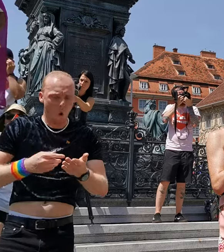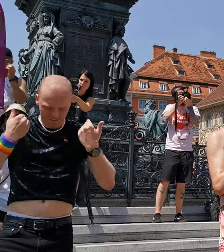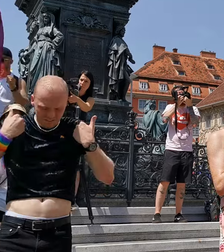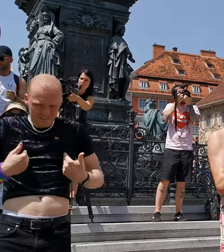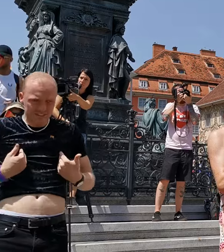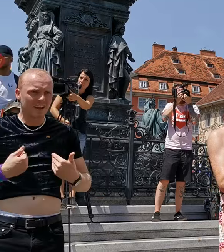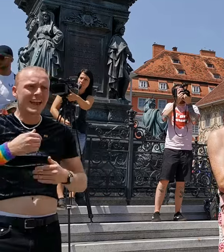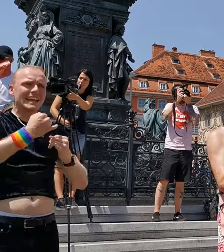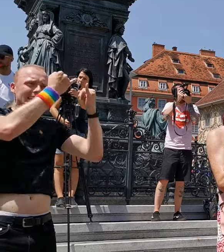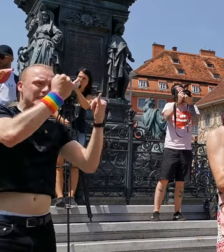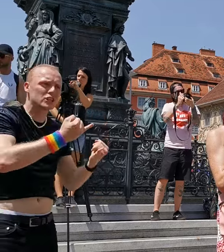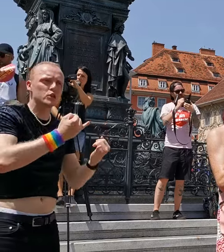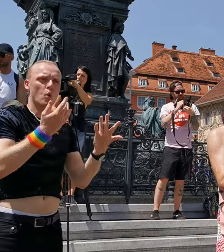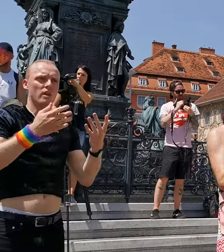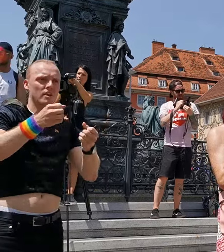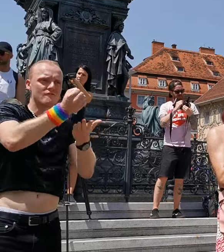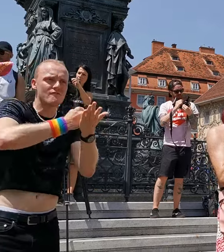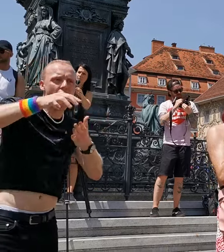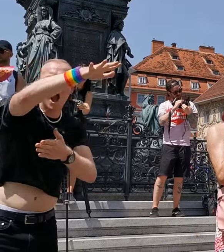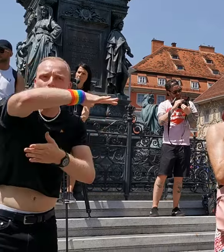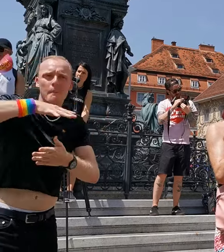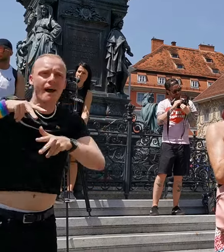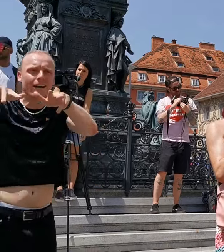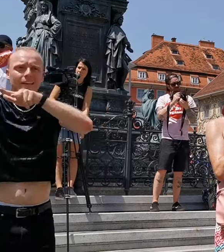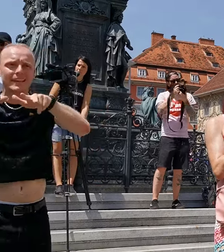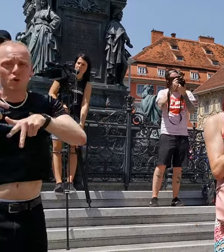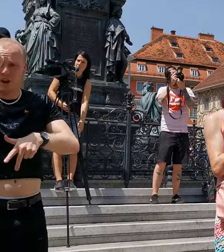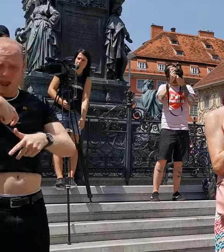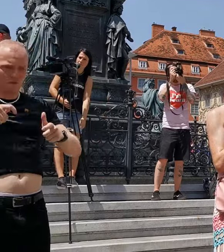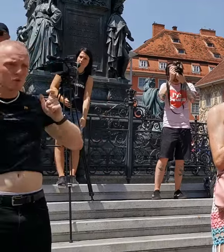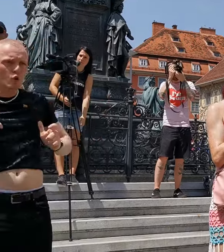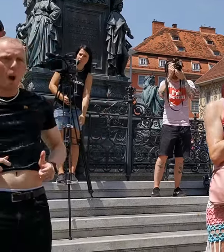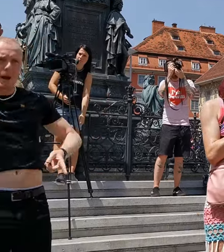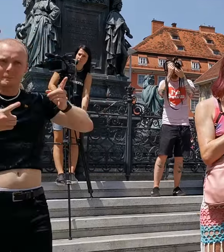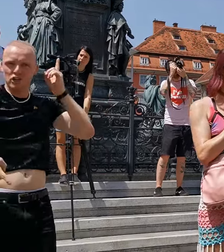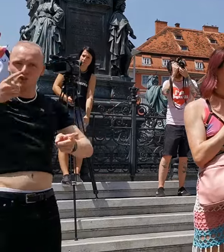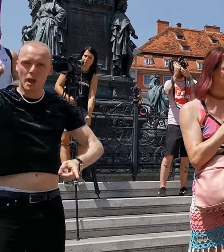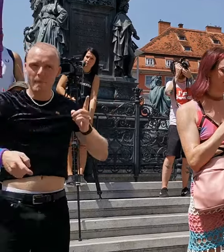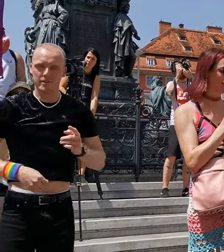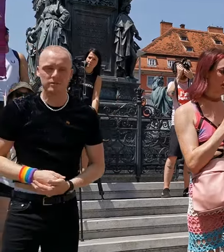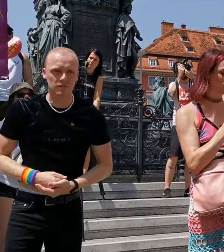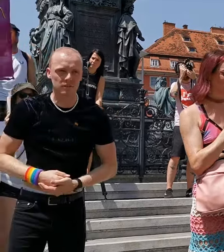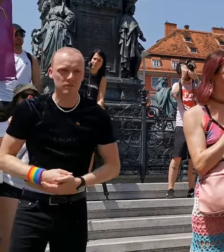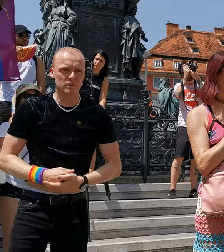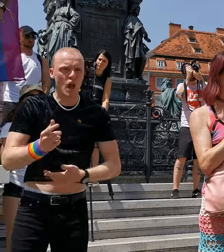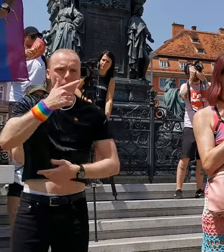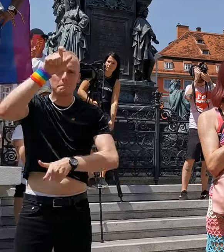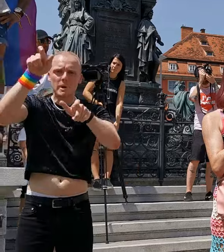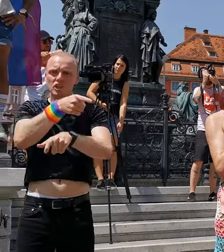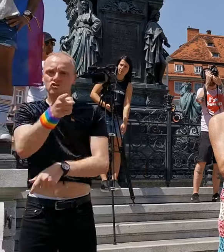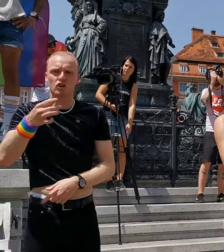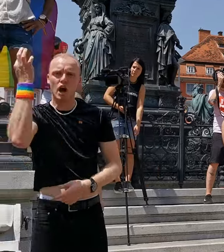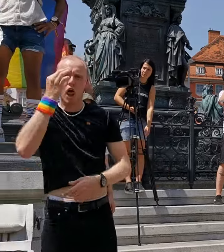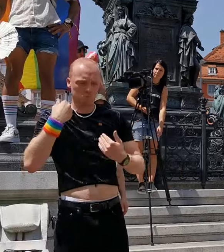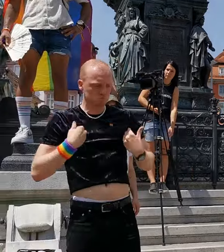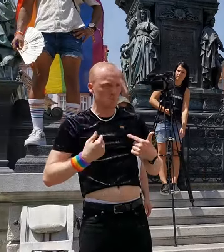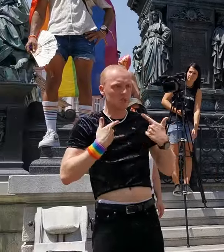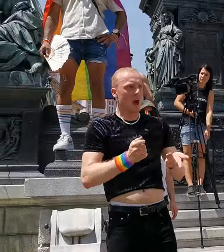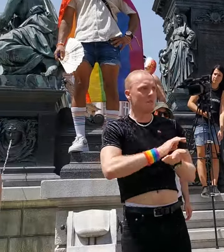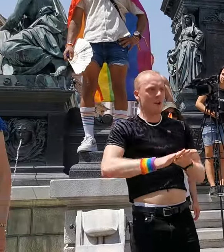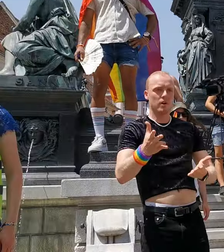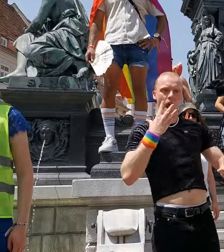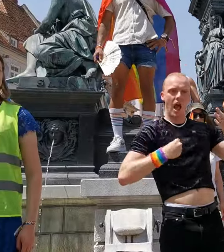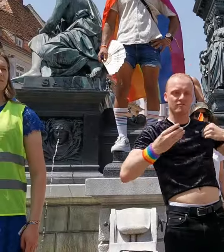Von Institutionen, vom Pharma-Medizinkomplex oder von der Regierung? Wie oft gehen Menschen davon aus, dass sie mich einfach anfassen